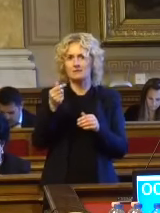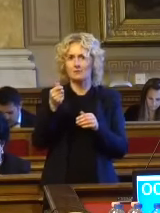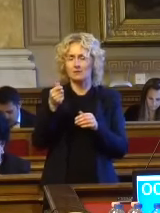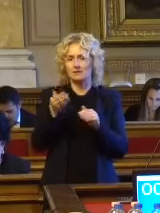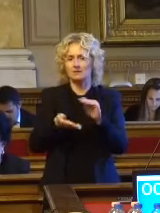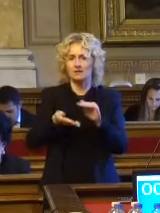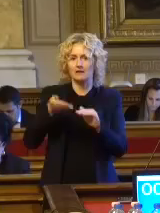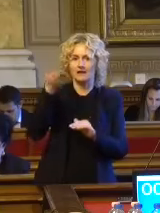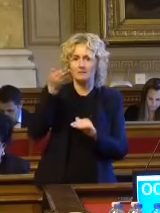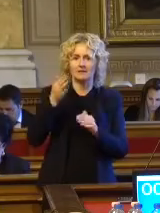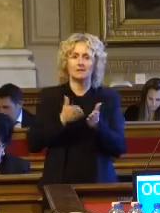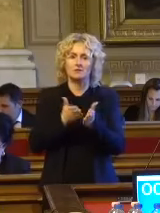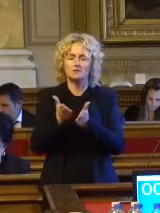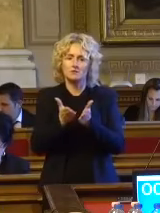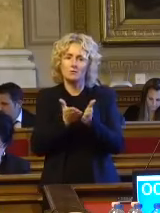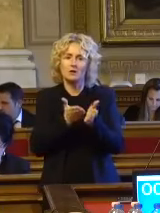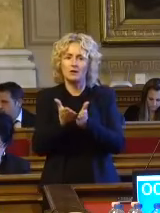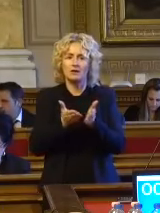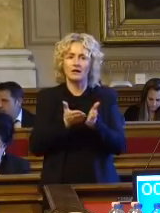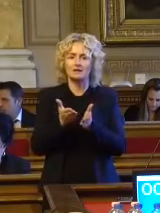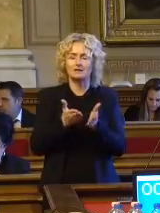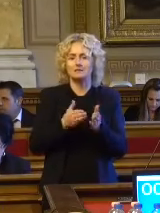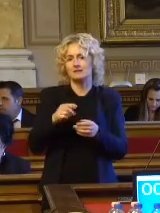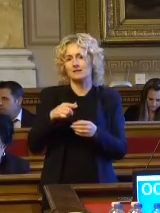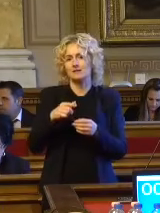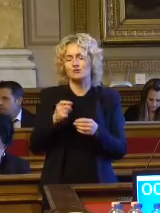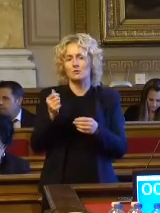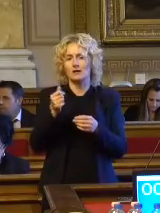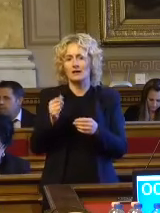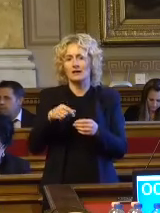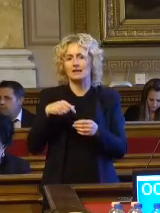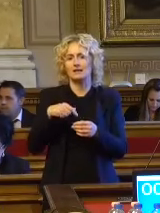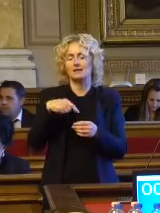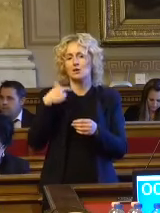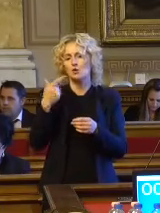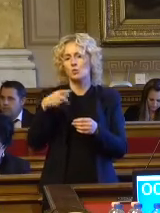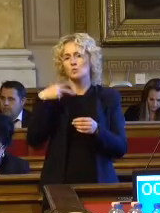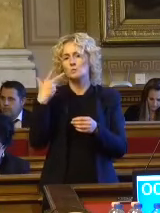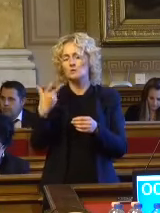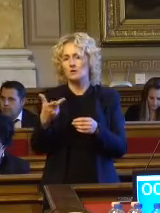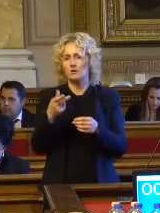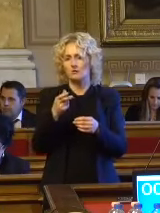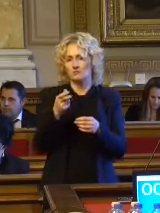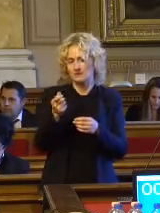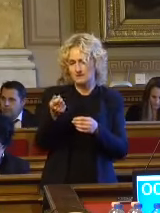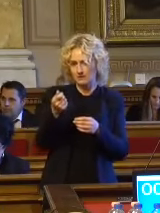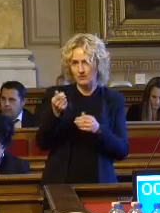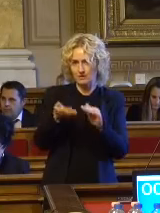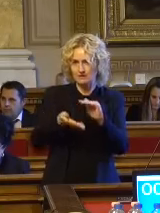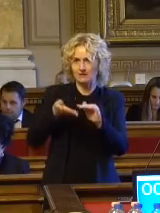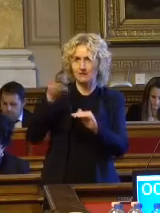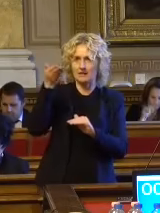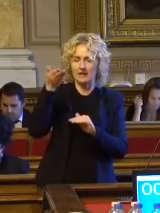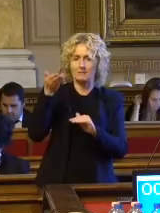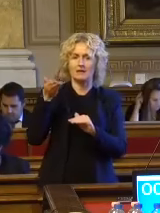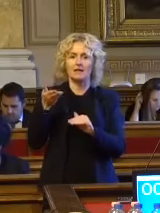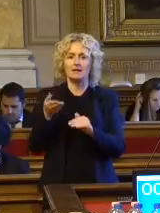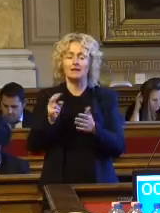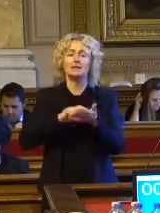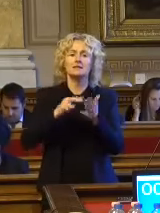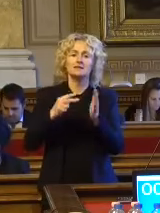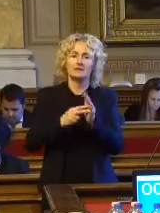díját 30-20 forinttal, illetve előirányoznánk a konditerem használatot